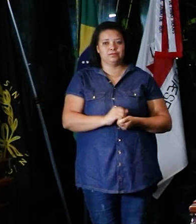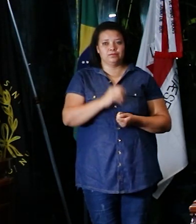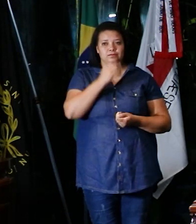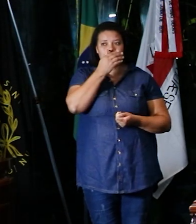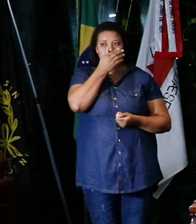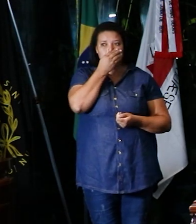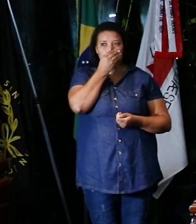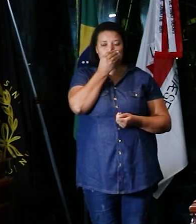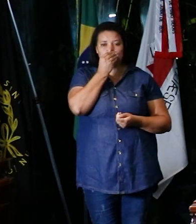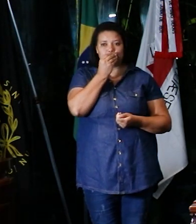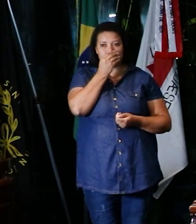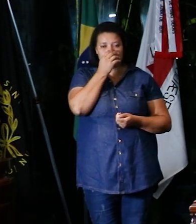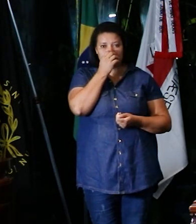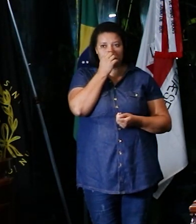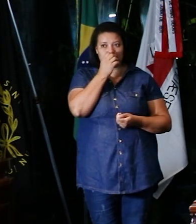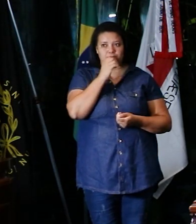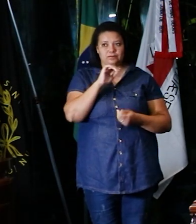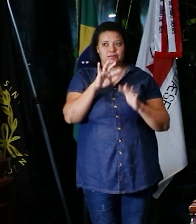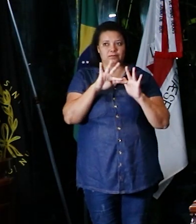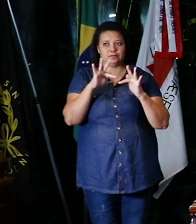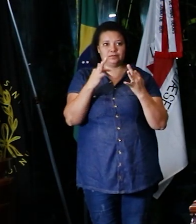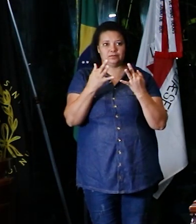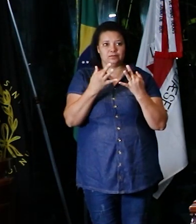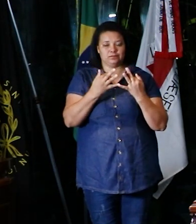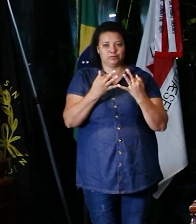um parentesco muito grande.